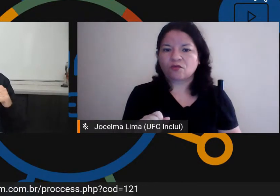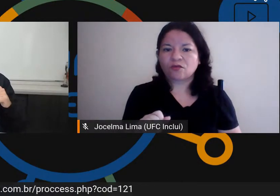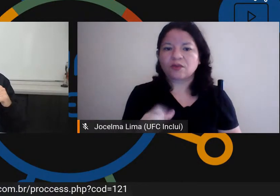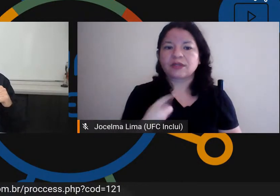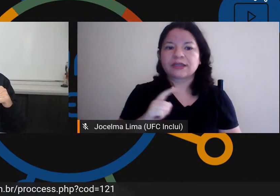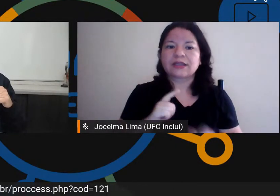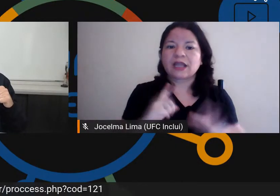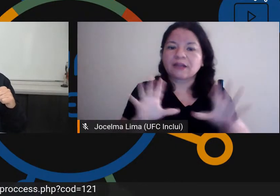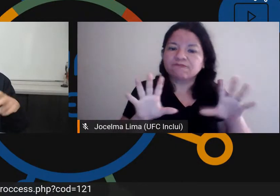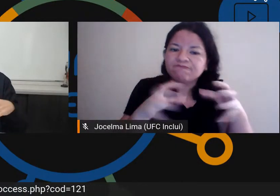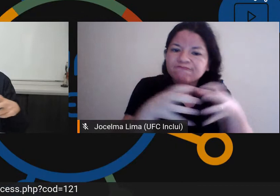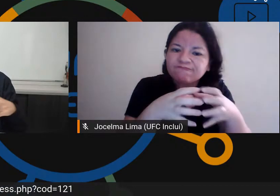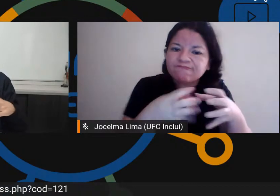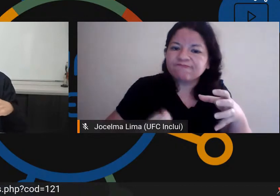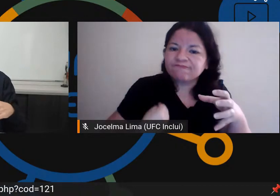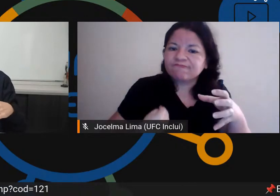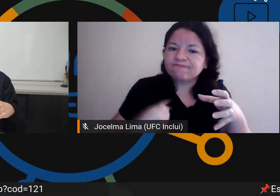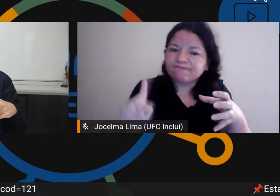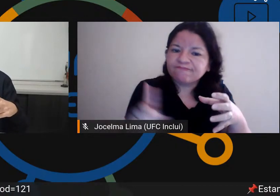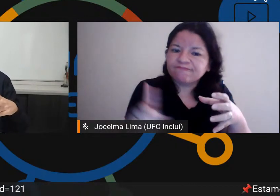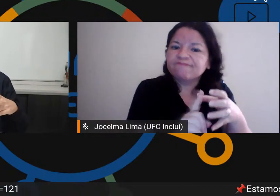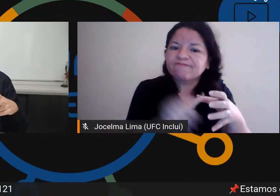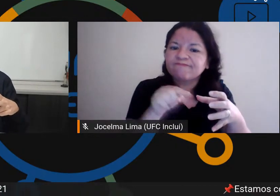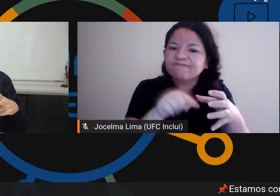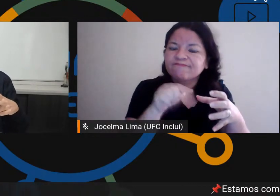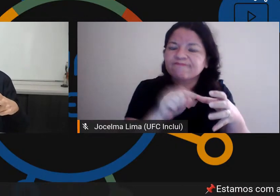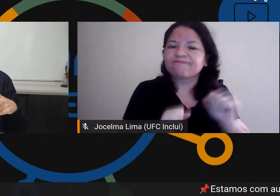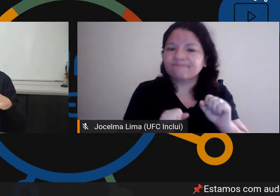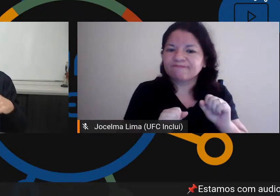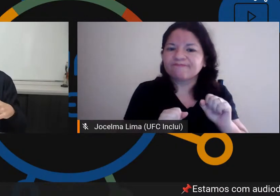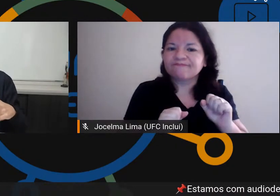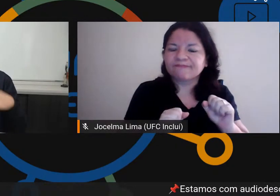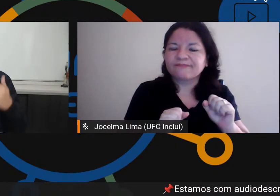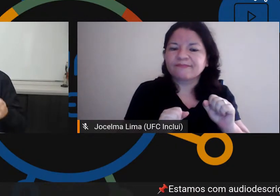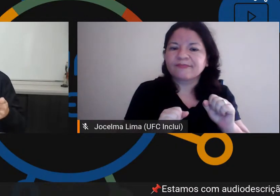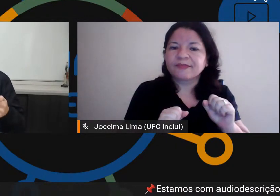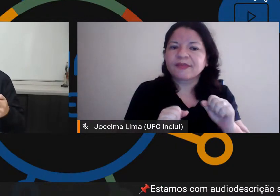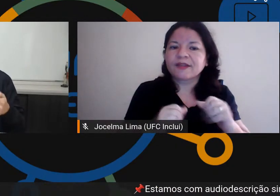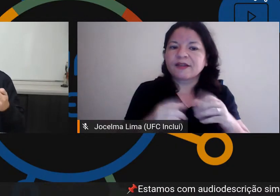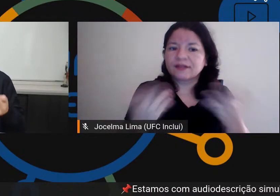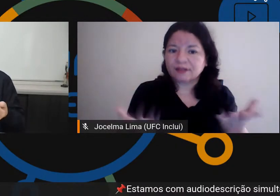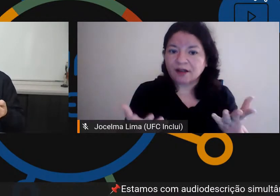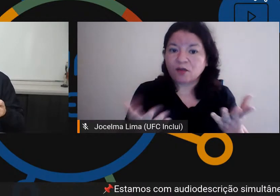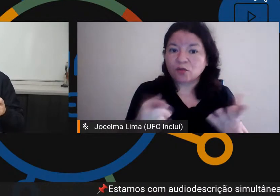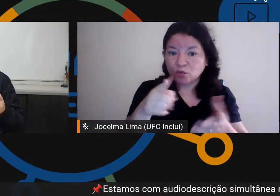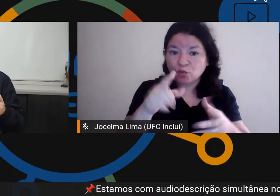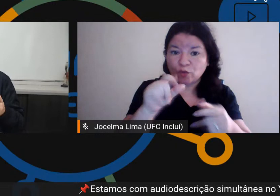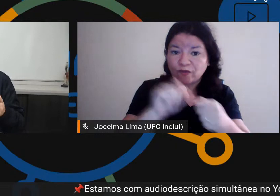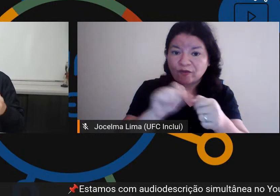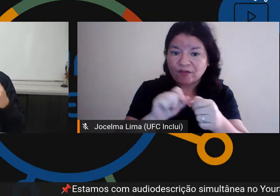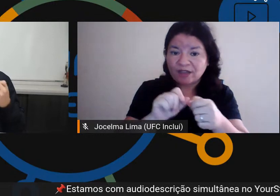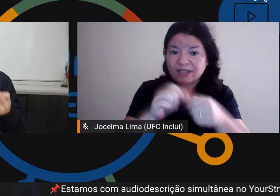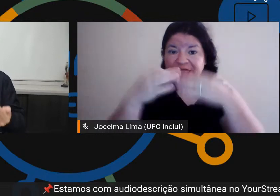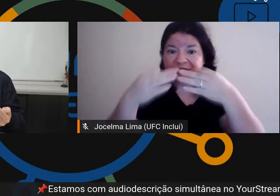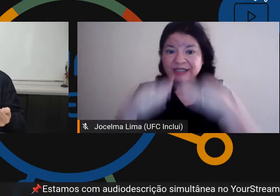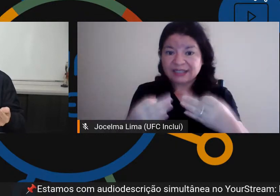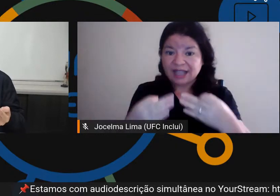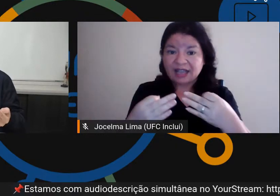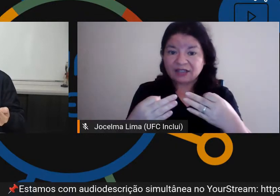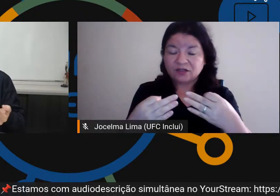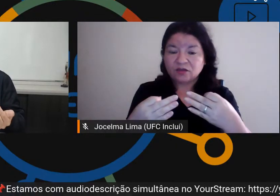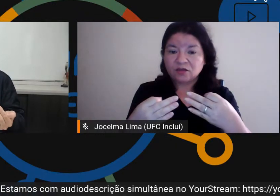ali, né? Está no seu grupo. Achar que isso que você fez está correto é muita